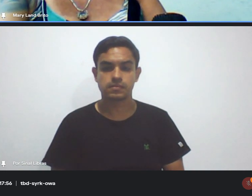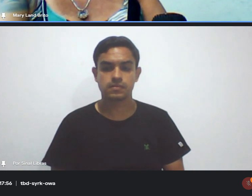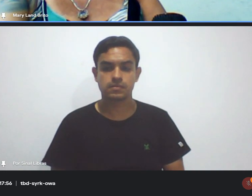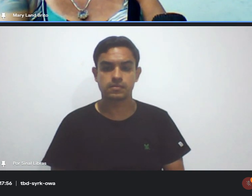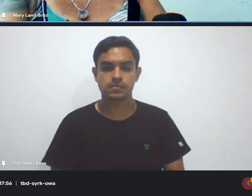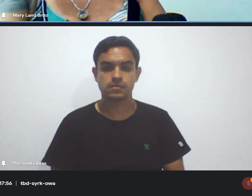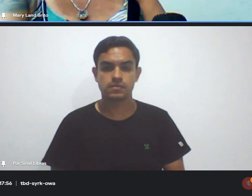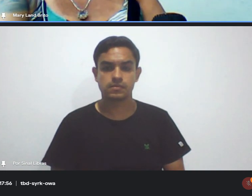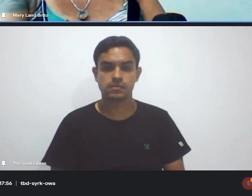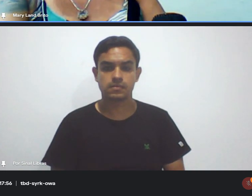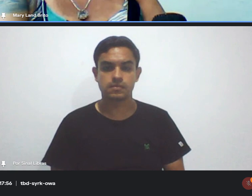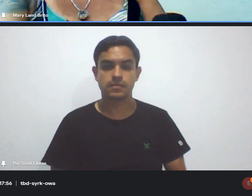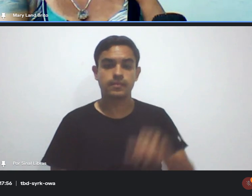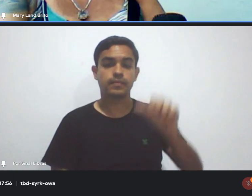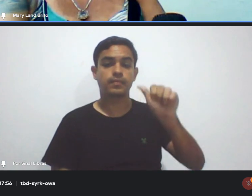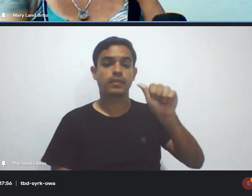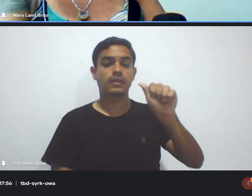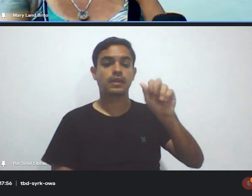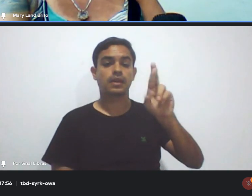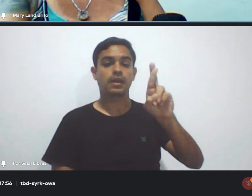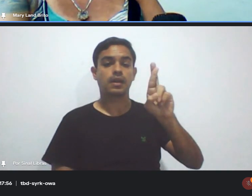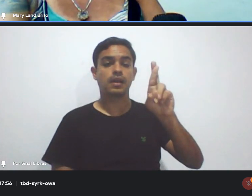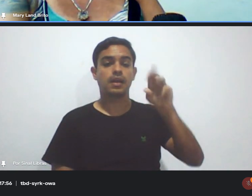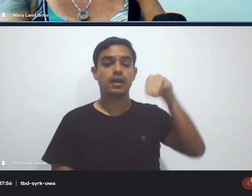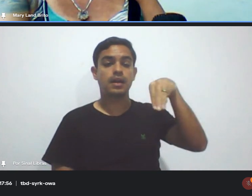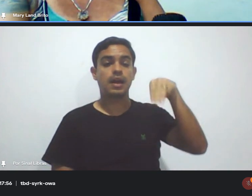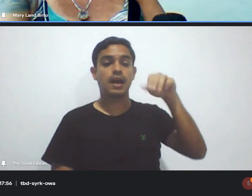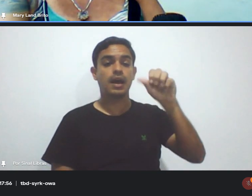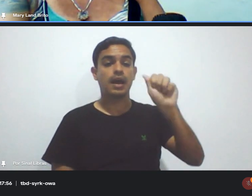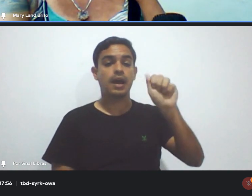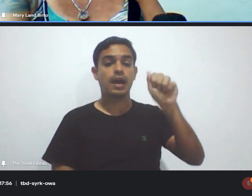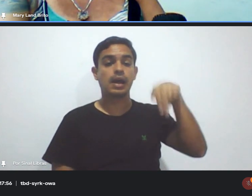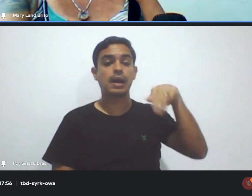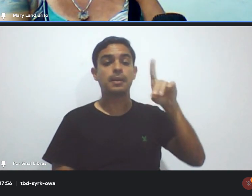Armando, o seu áudio não está ligado ainda, certo?